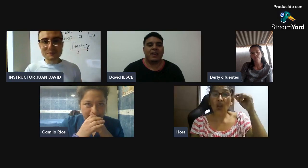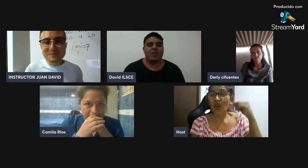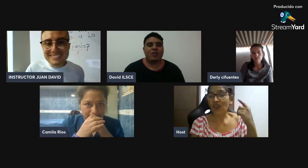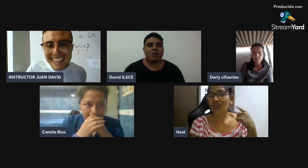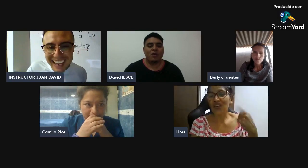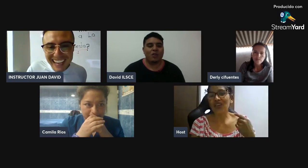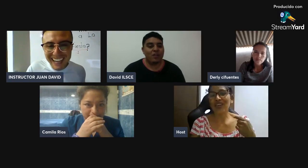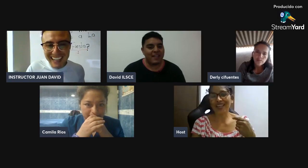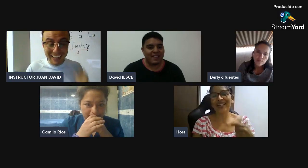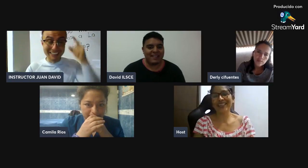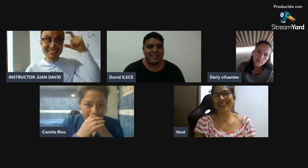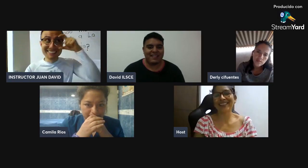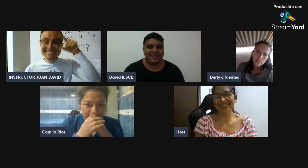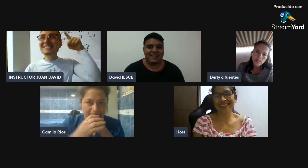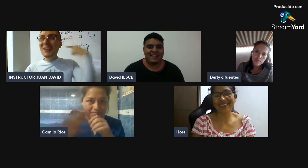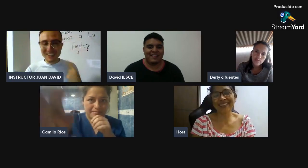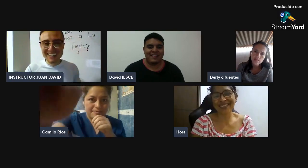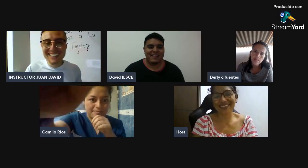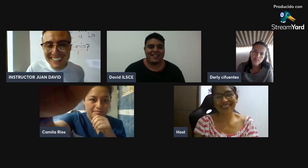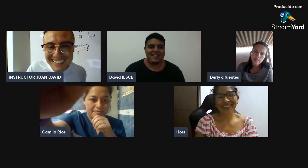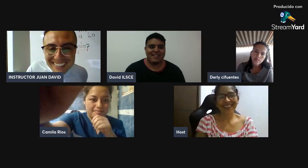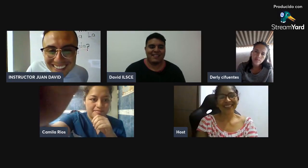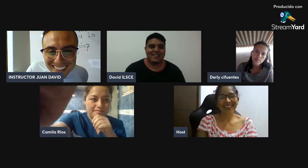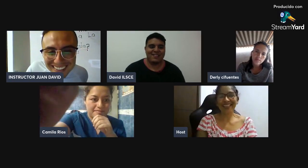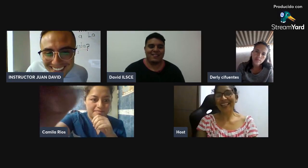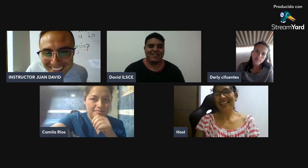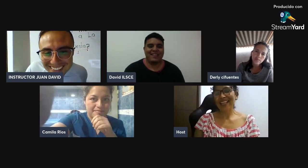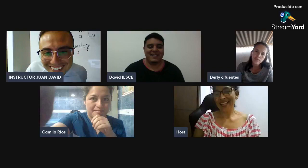con gloria hola